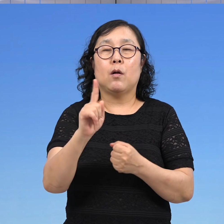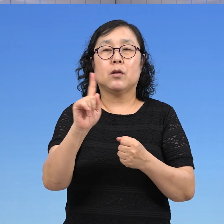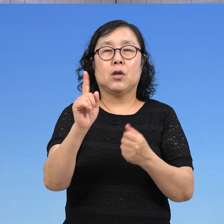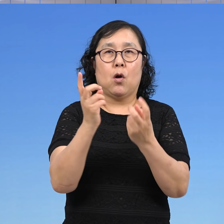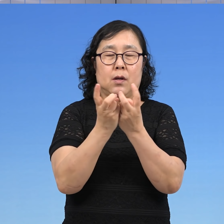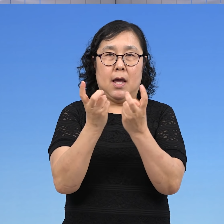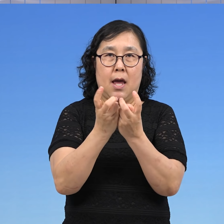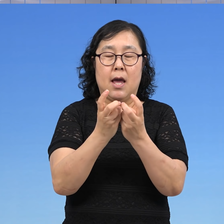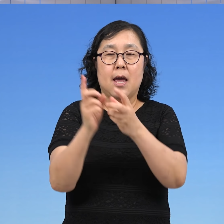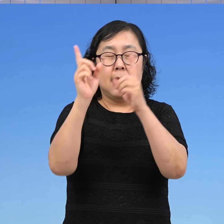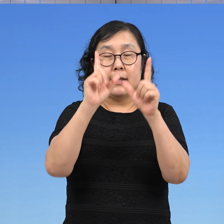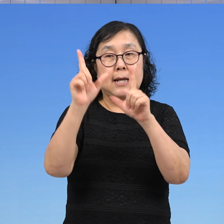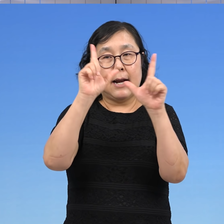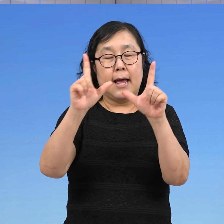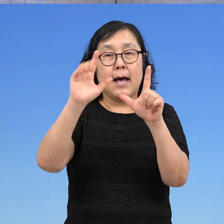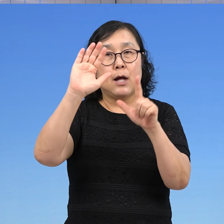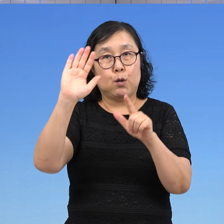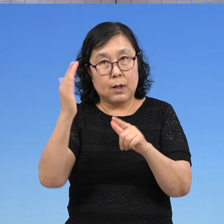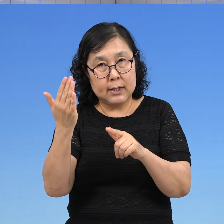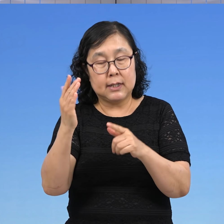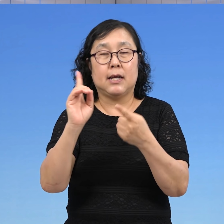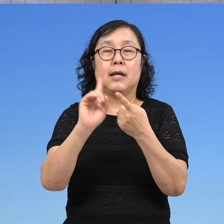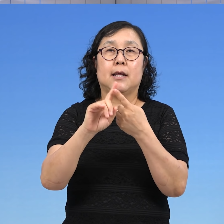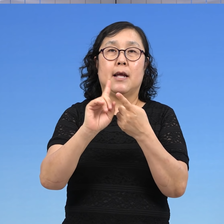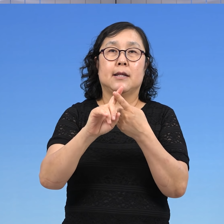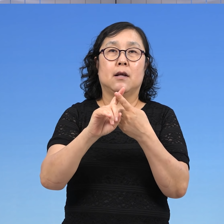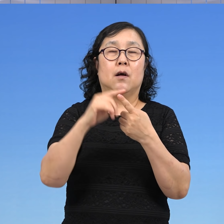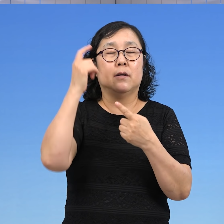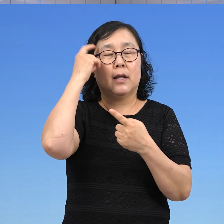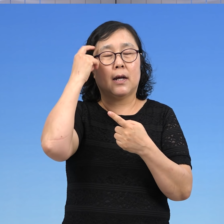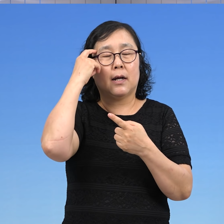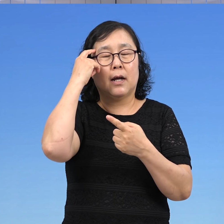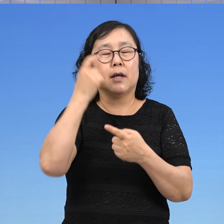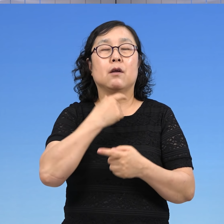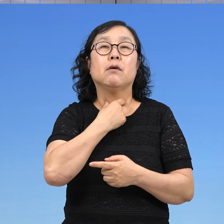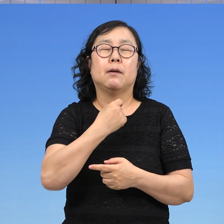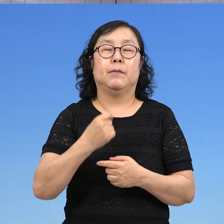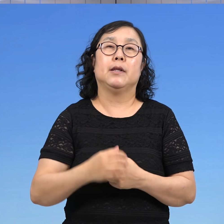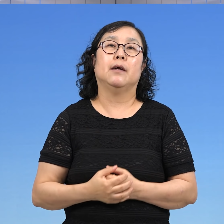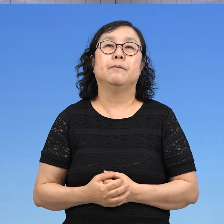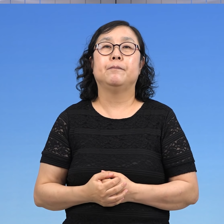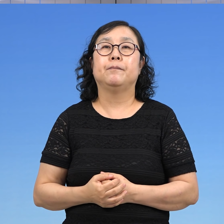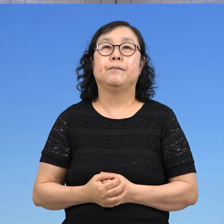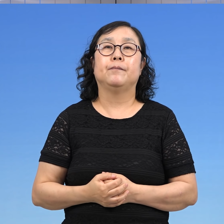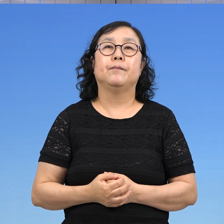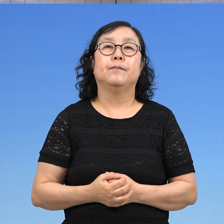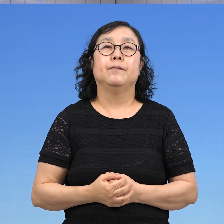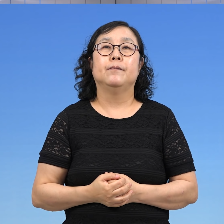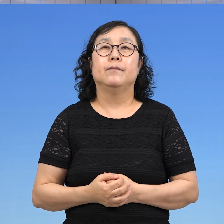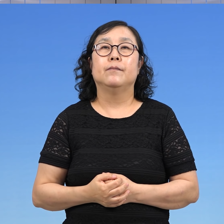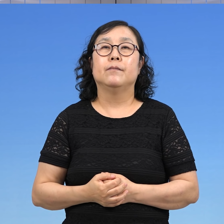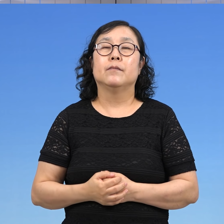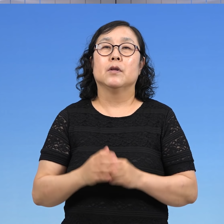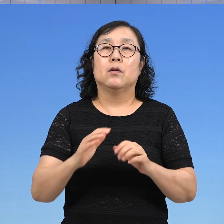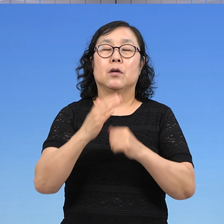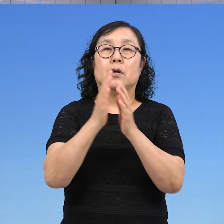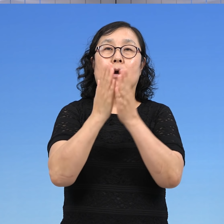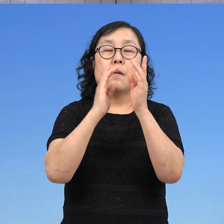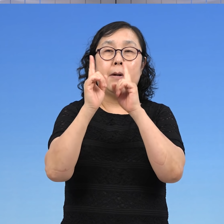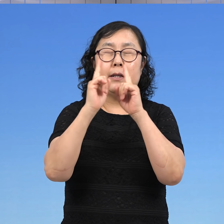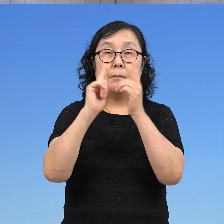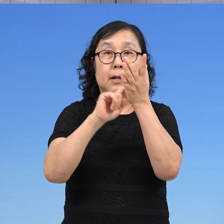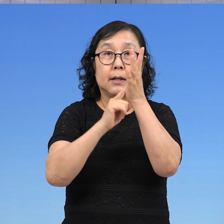소명의식을 가지고 살아야 될 것인가 이런 것들을 오늘 좀 그 살펴보 짚어 보자 는 것입니다 게 저는